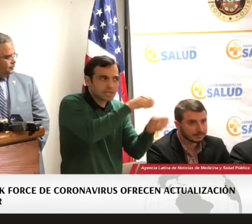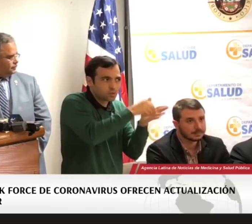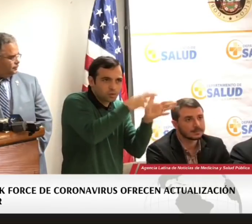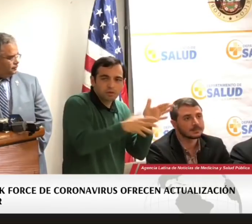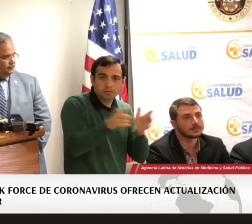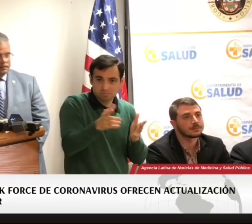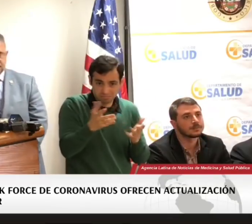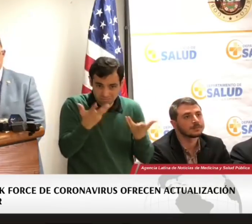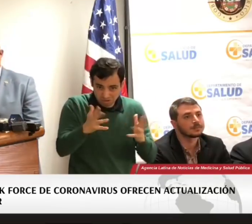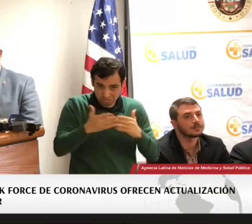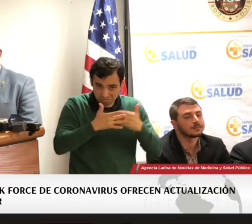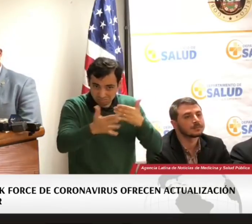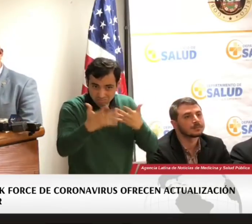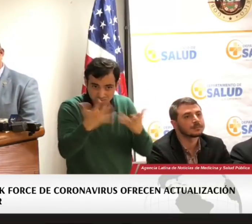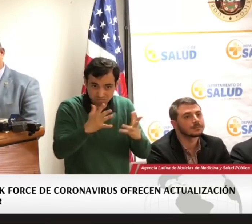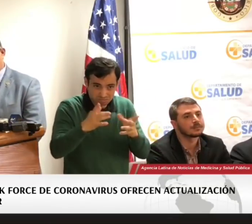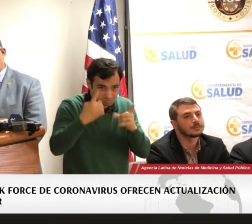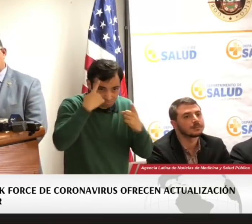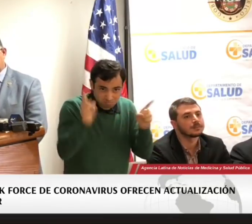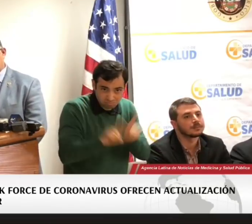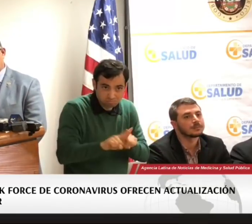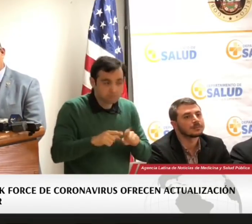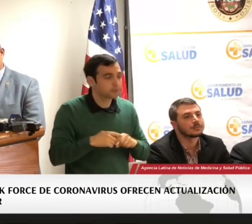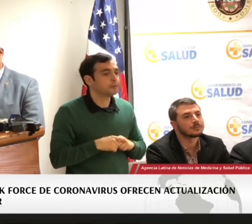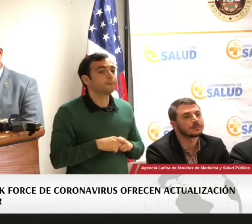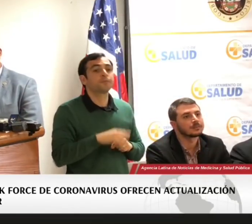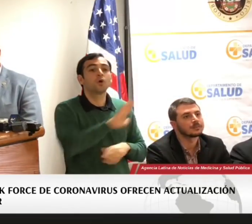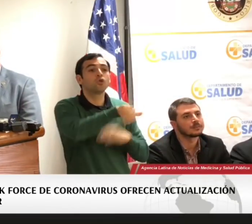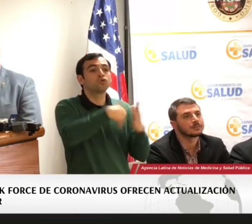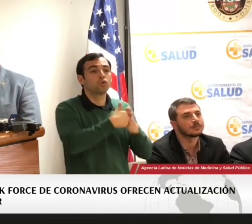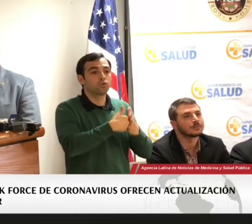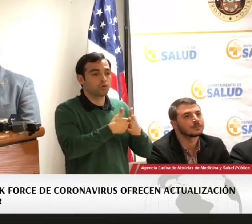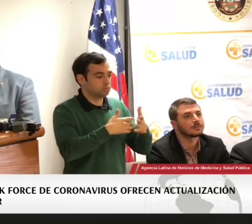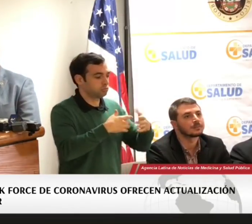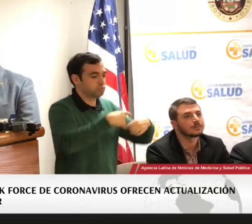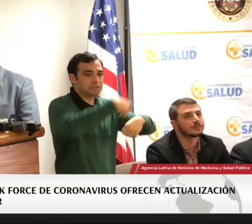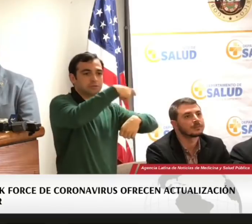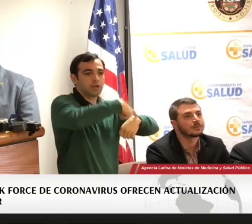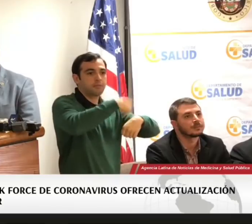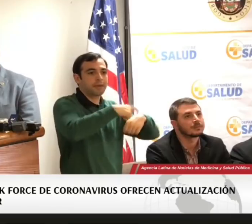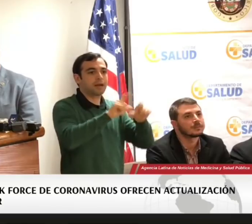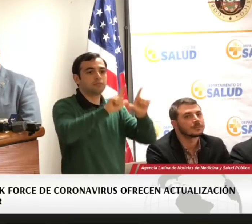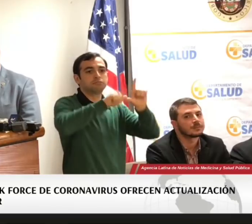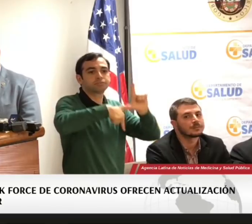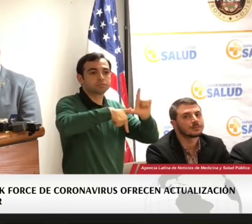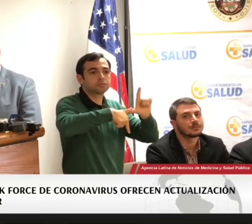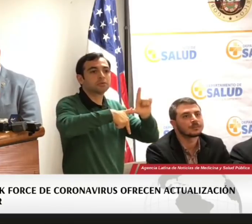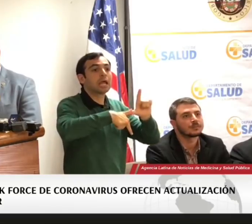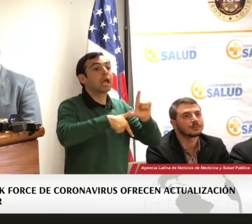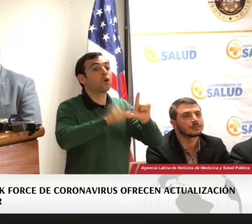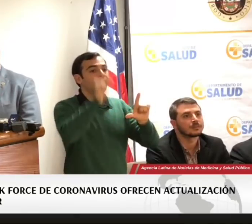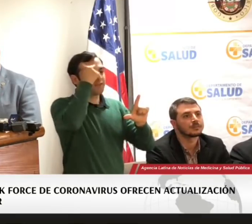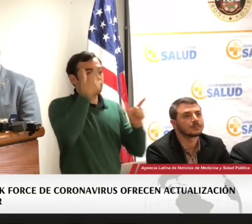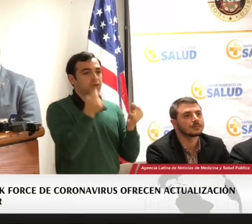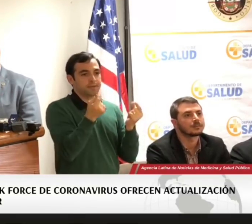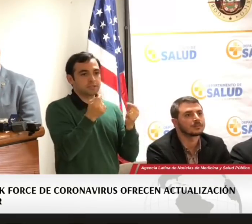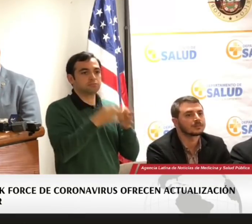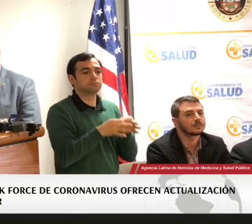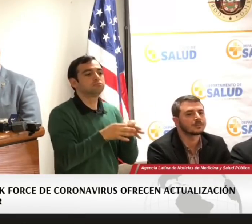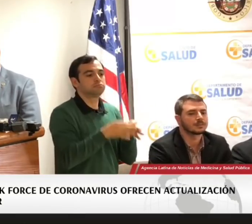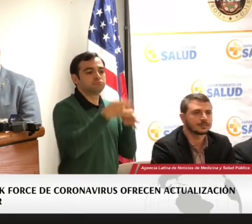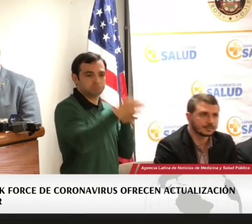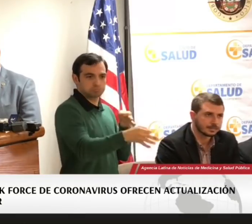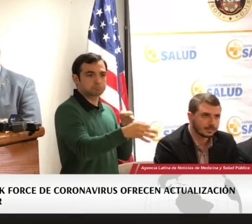Sí. Todos aquellos términos de caducidad en los servicios del gobierno se van a extender. La fecha, el término